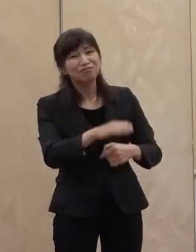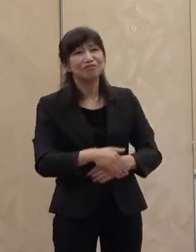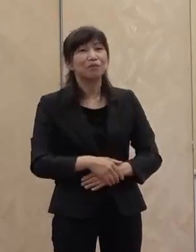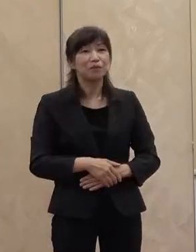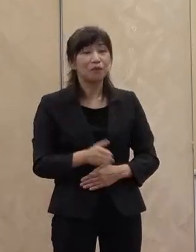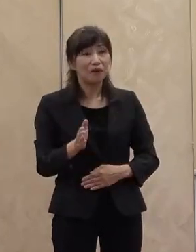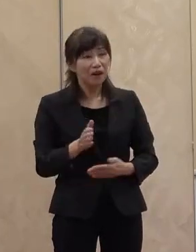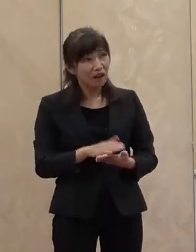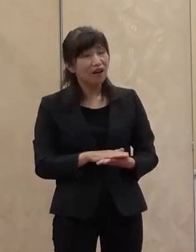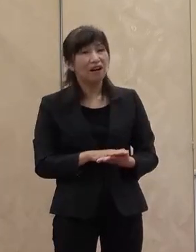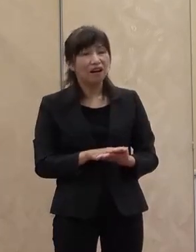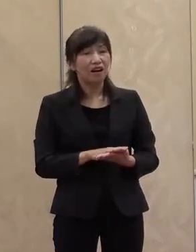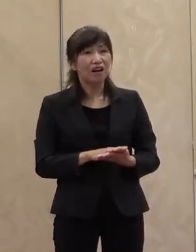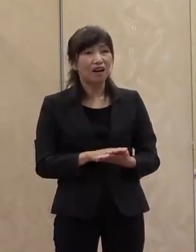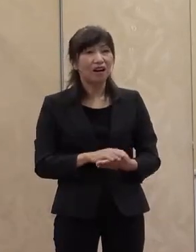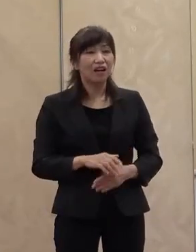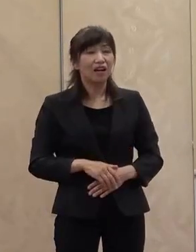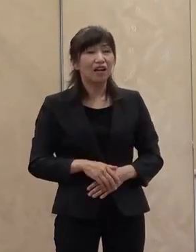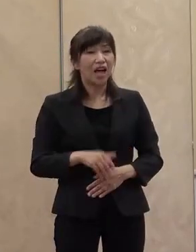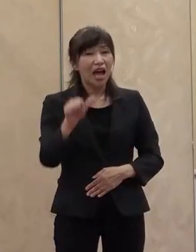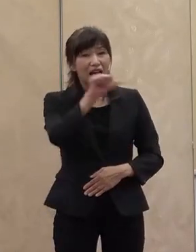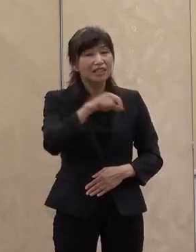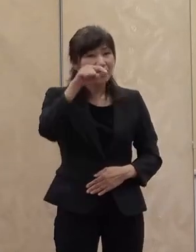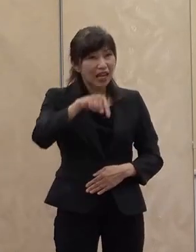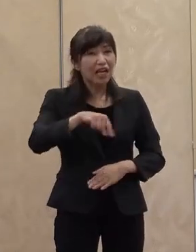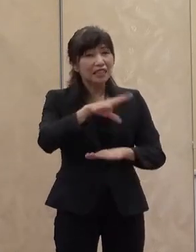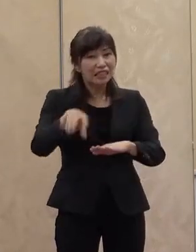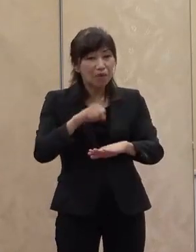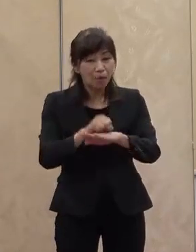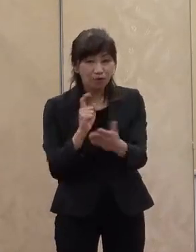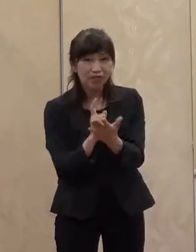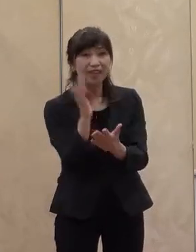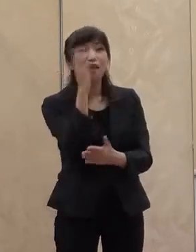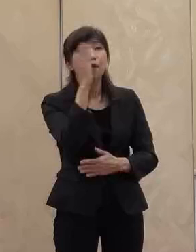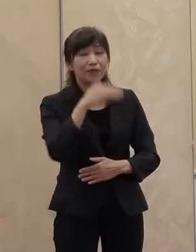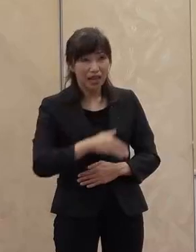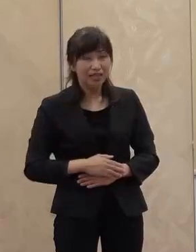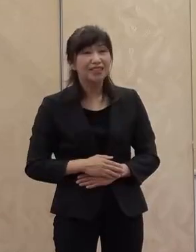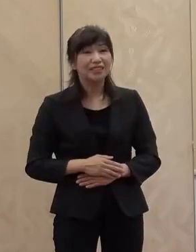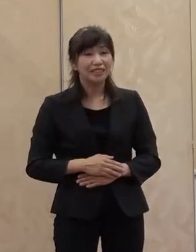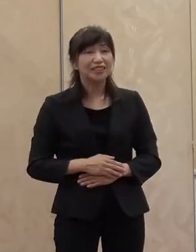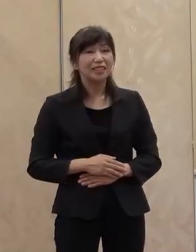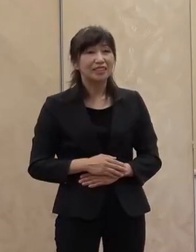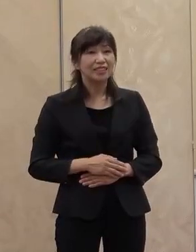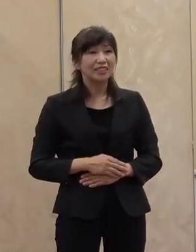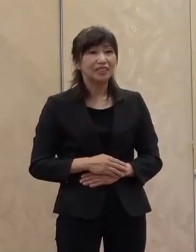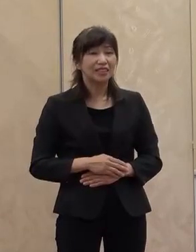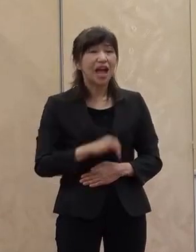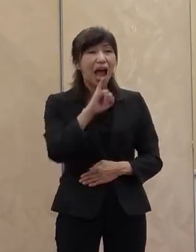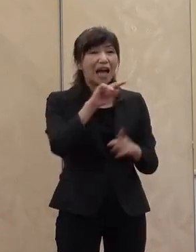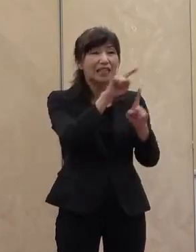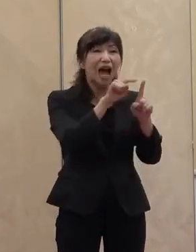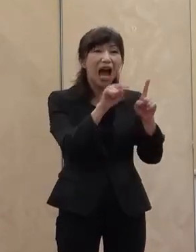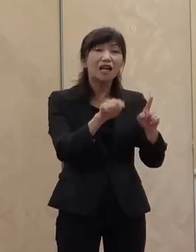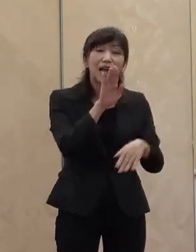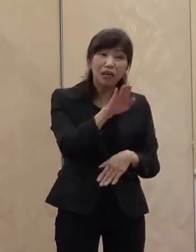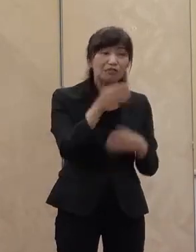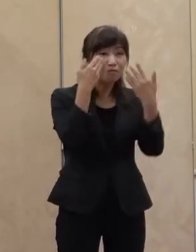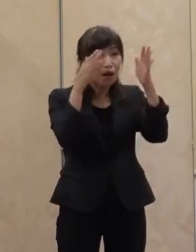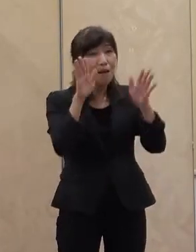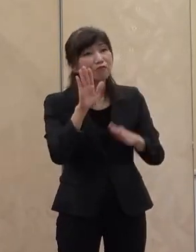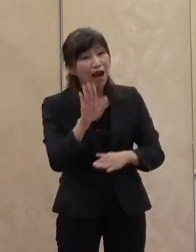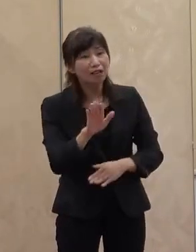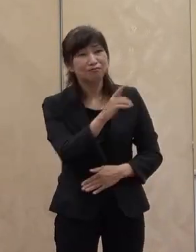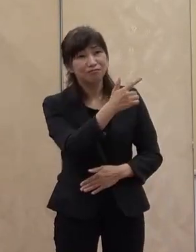アジアのシンガポールとかだけじゃなくて、それでそこに IR があったり万博があったりっていうのが大阪の姿としてできたら、大